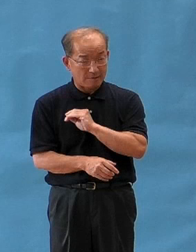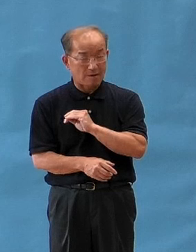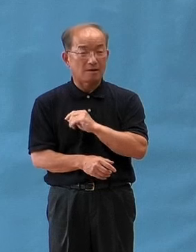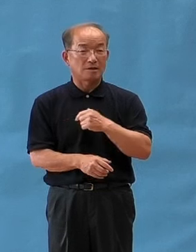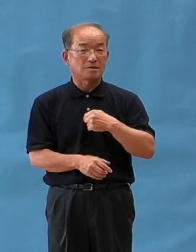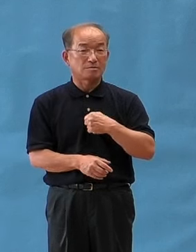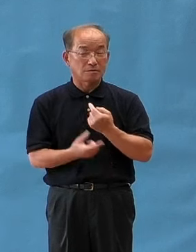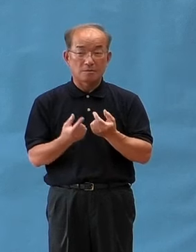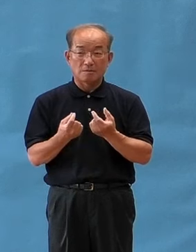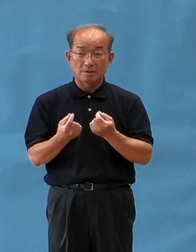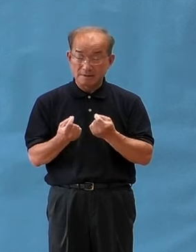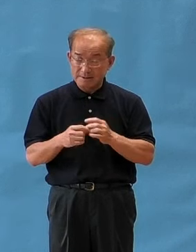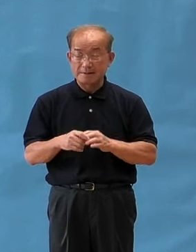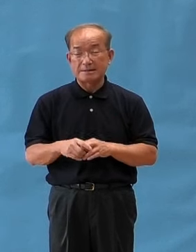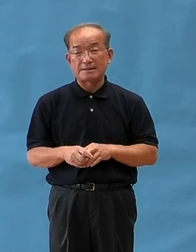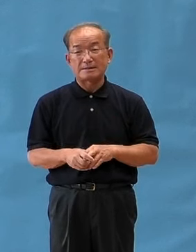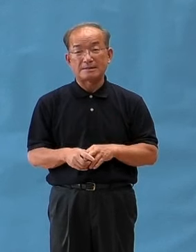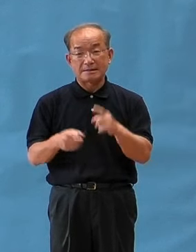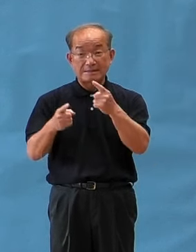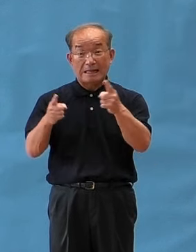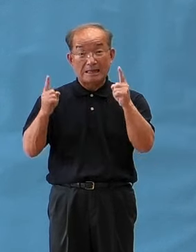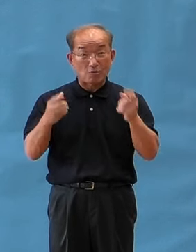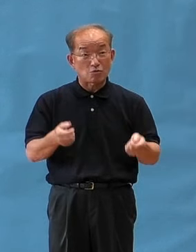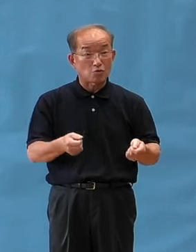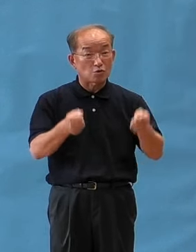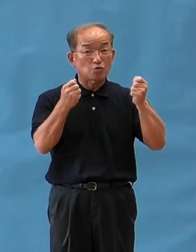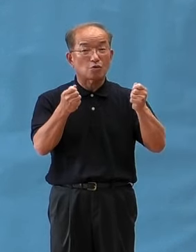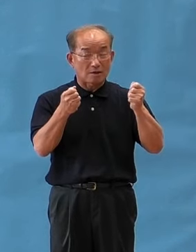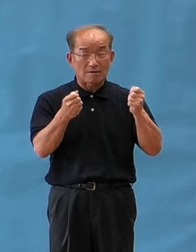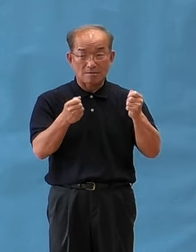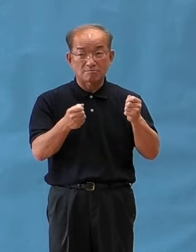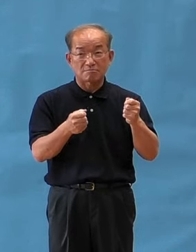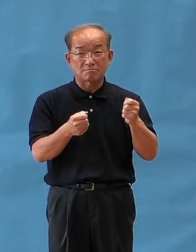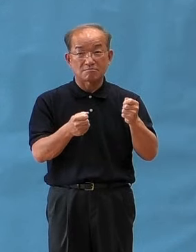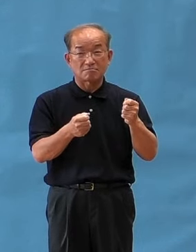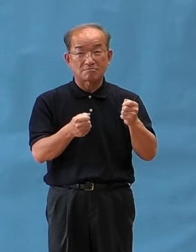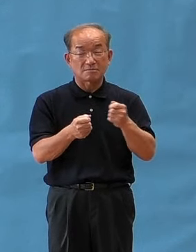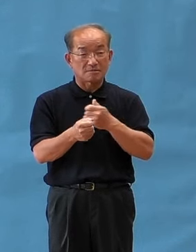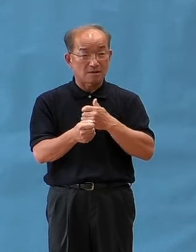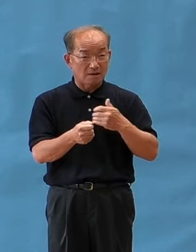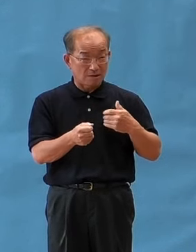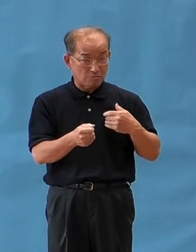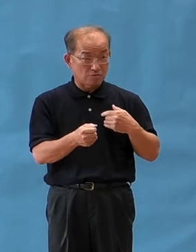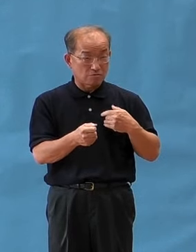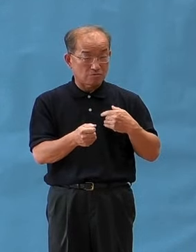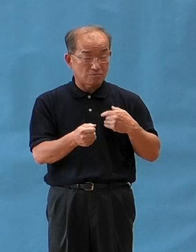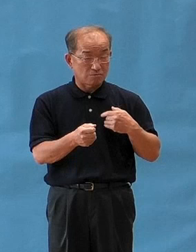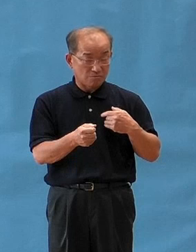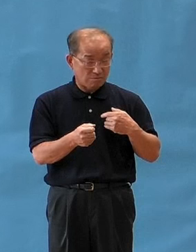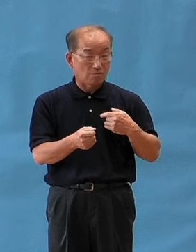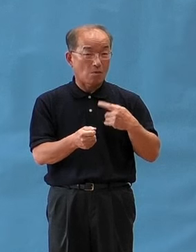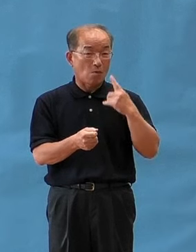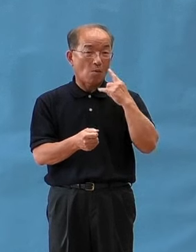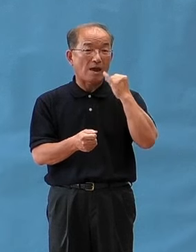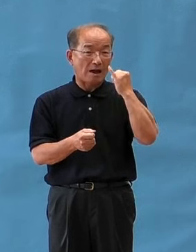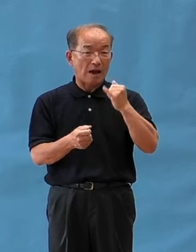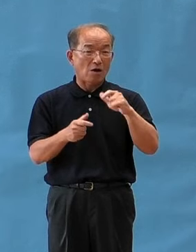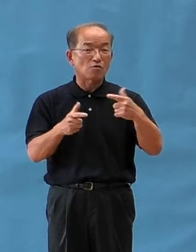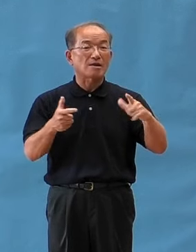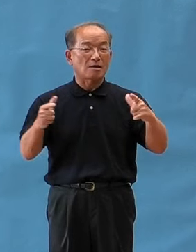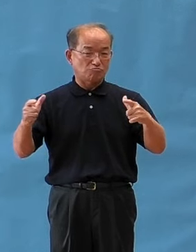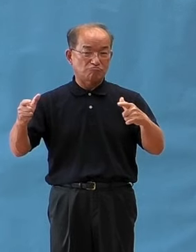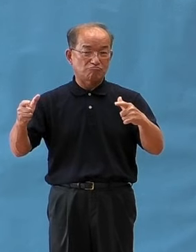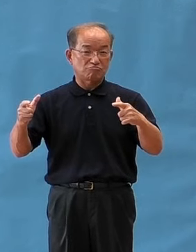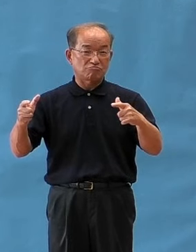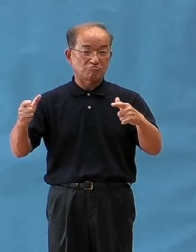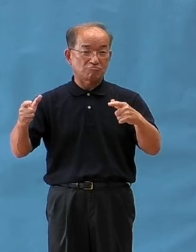自分と同じ、ね、大学を卒業させるということが、させれる自信がないという親が増えてる。そういうことが少子化の一